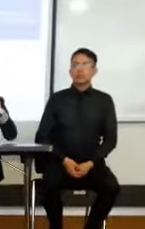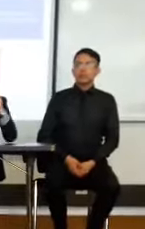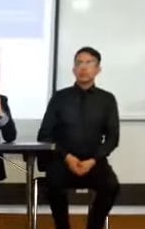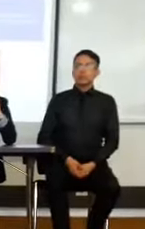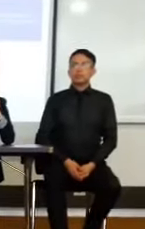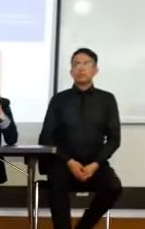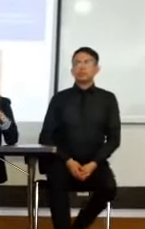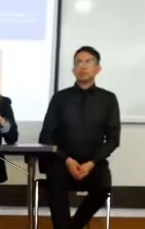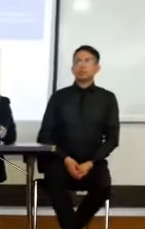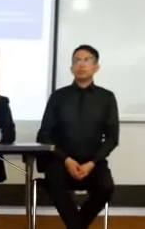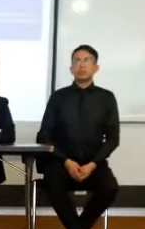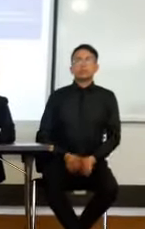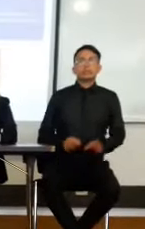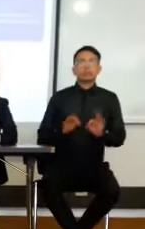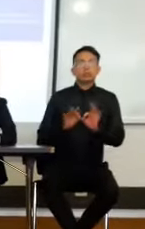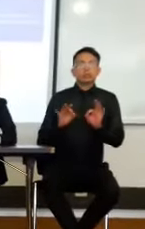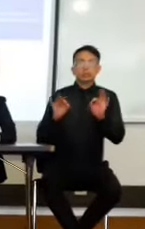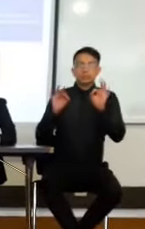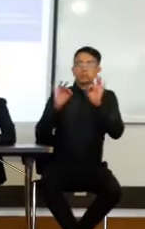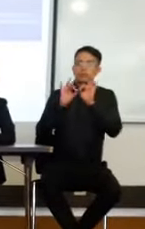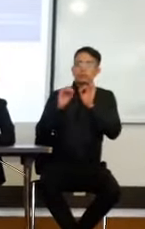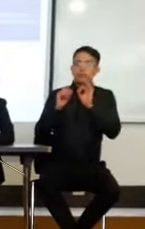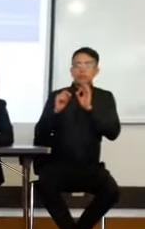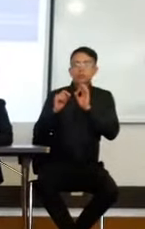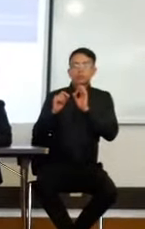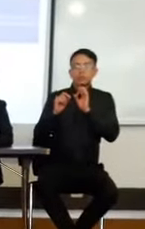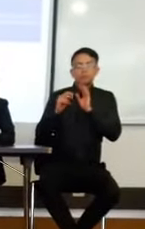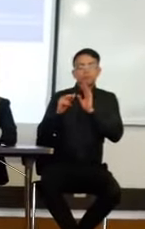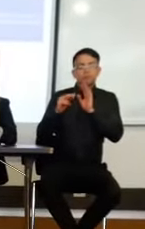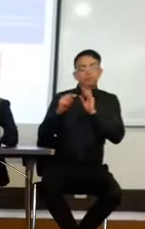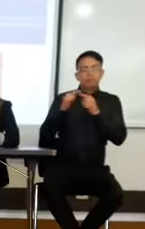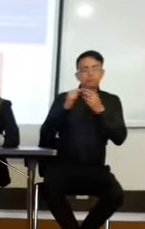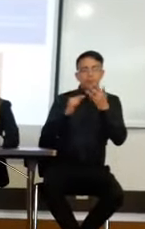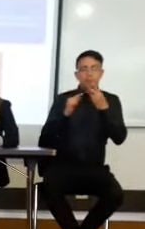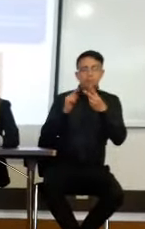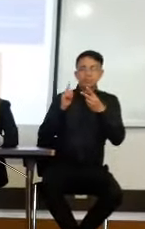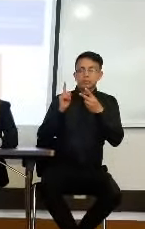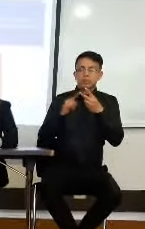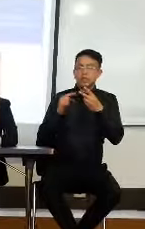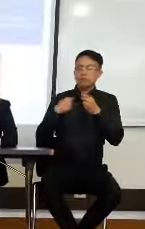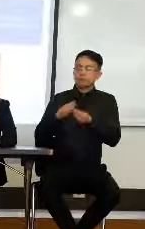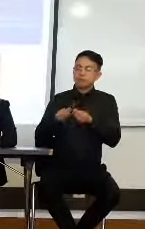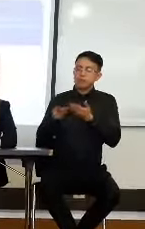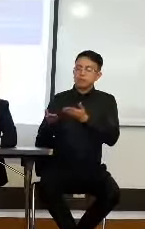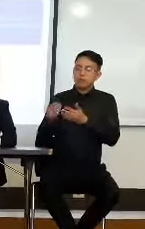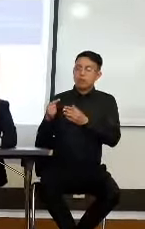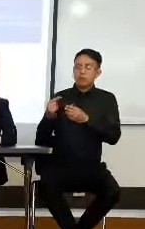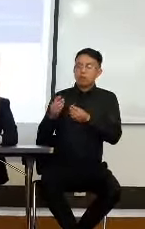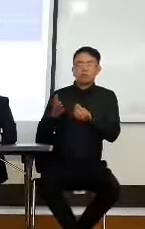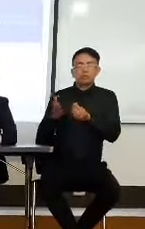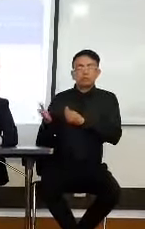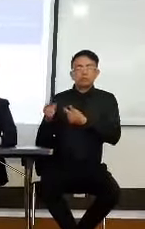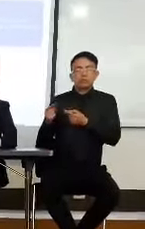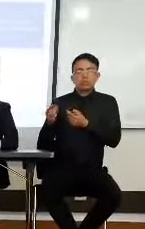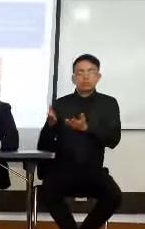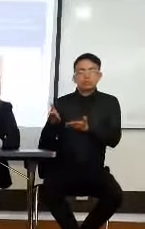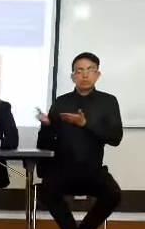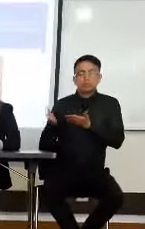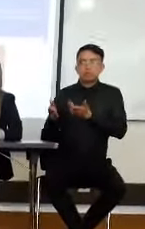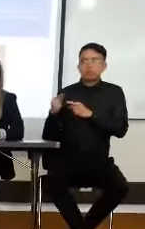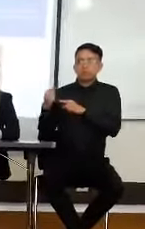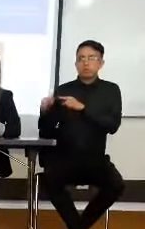de uno de los lineamientos o de lo que se debe cumplir en ProFamilia es que se le va a ofertar distintos servicios de